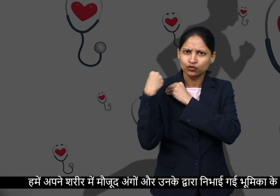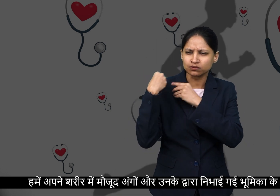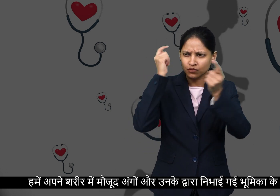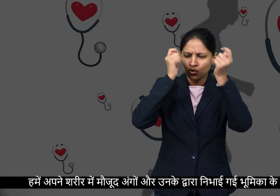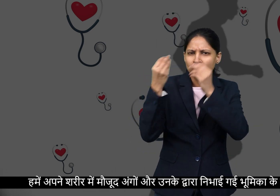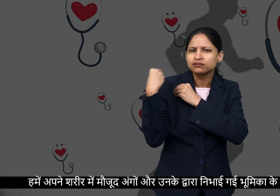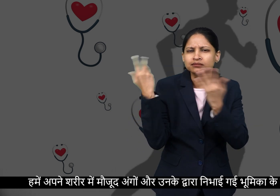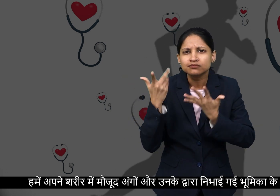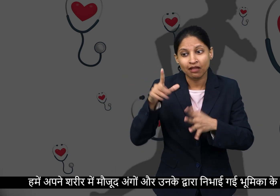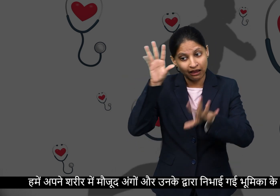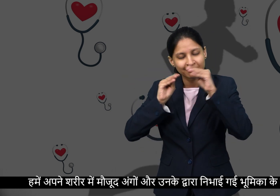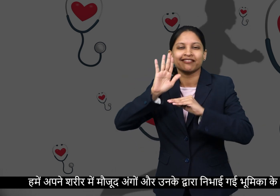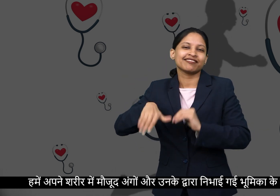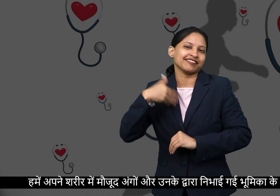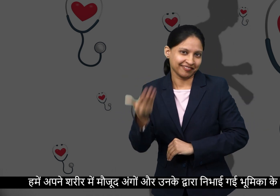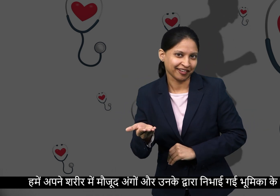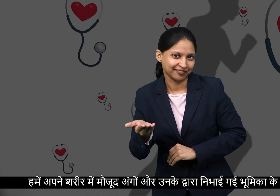में जानना चाहिए।